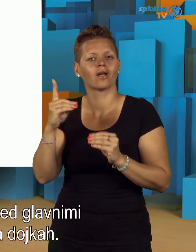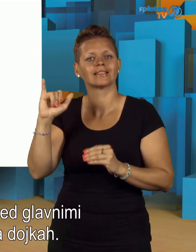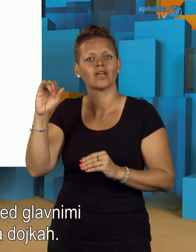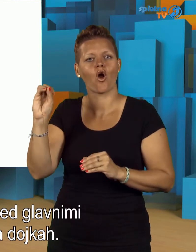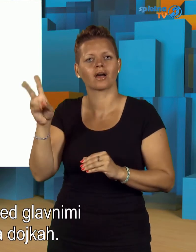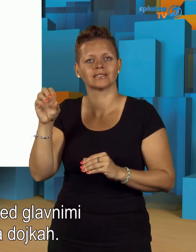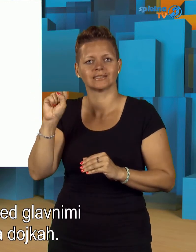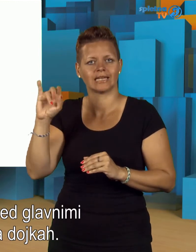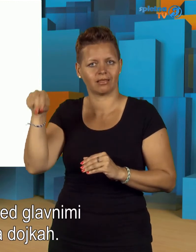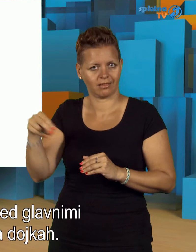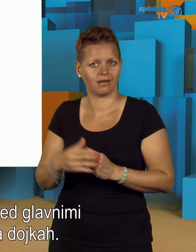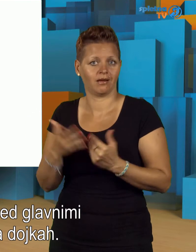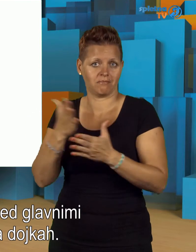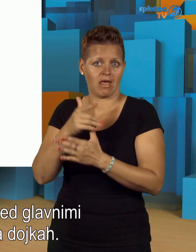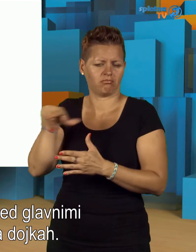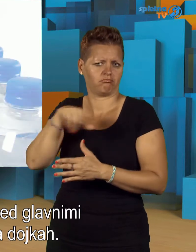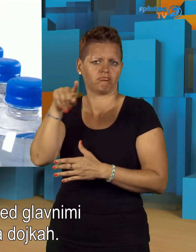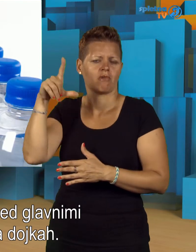glavnimi povzročitelji raka na dojkah.